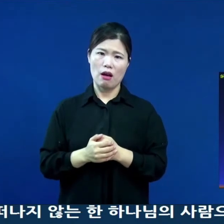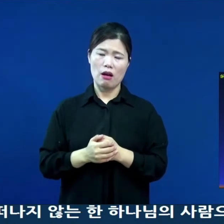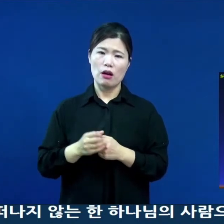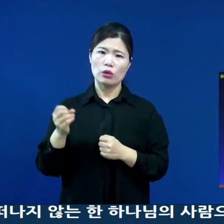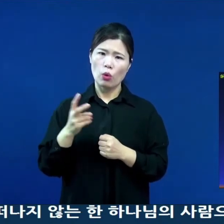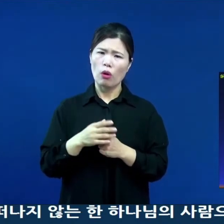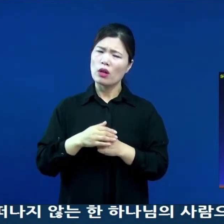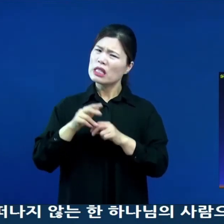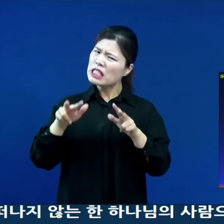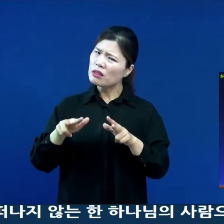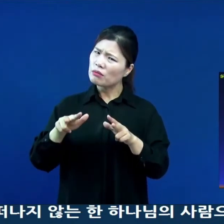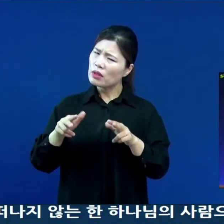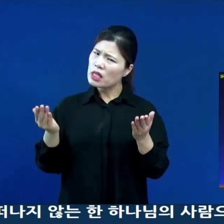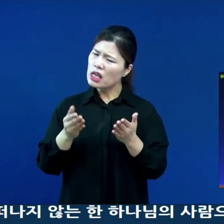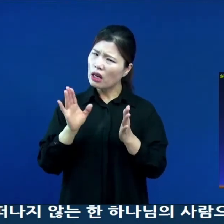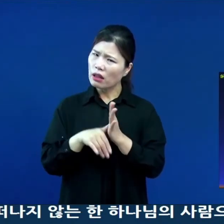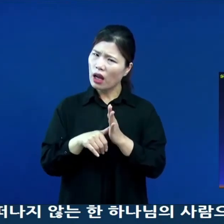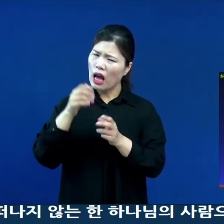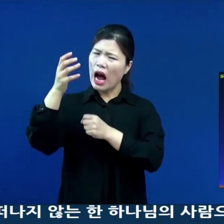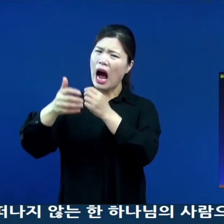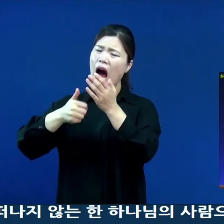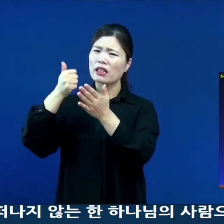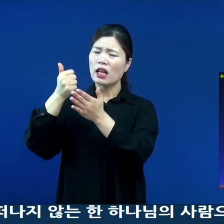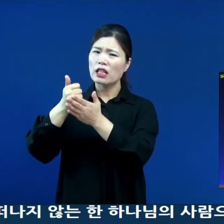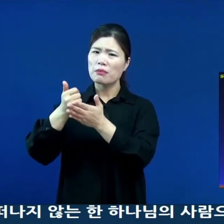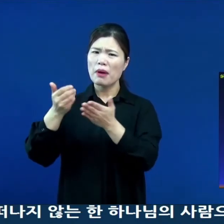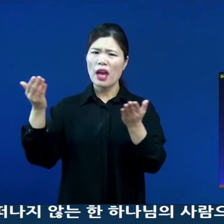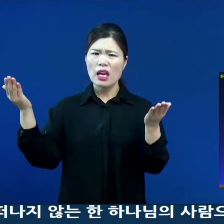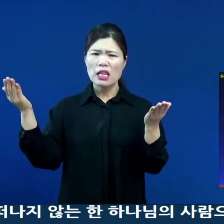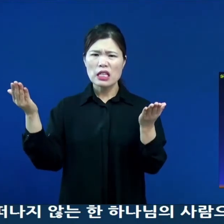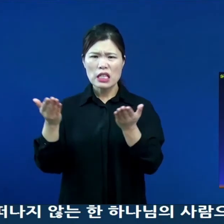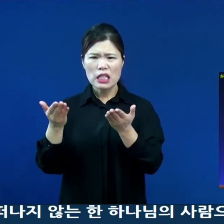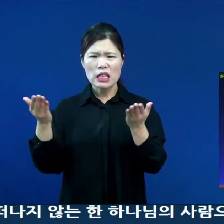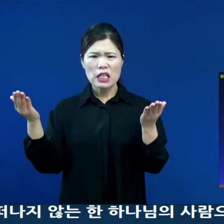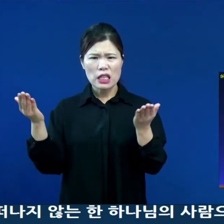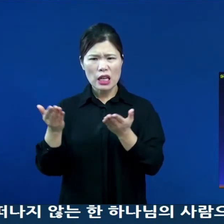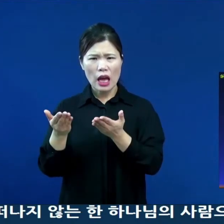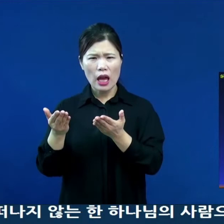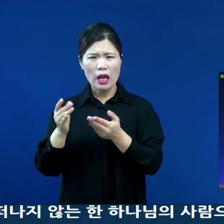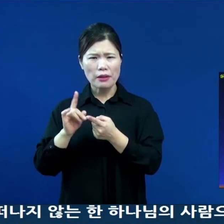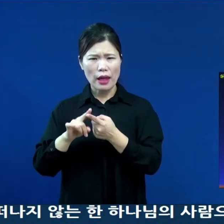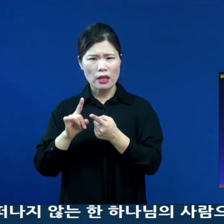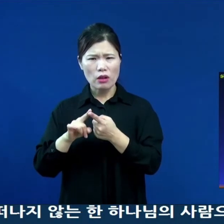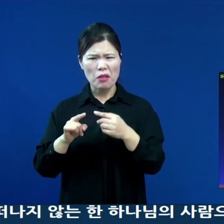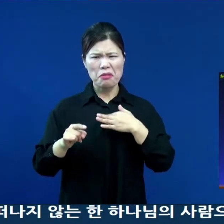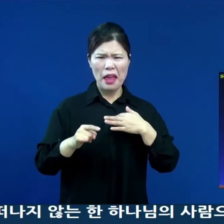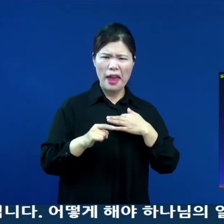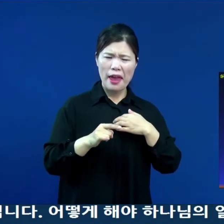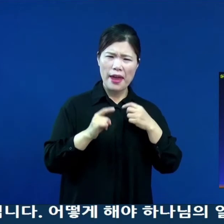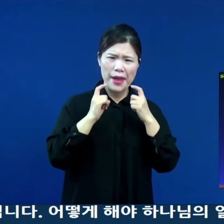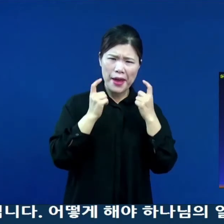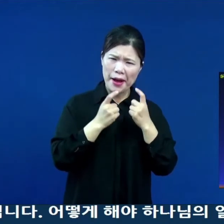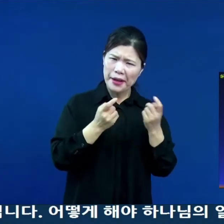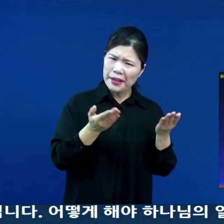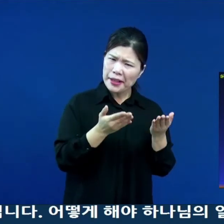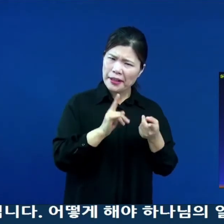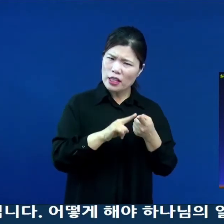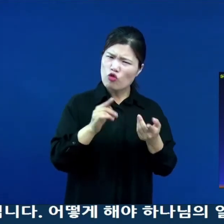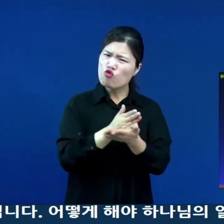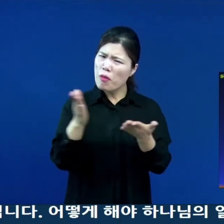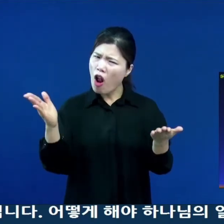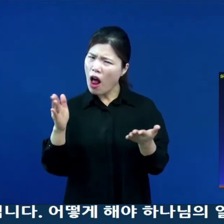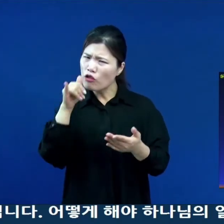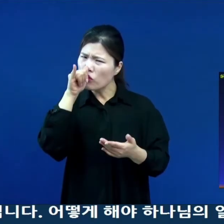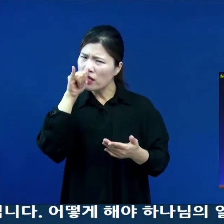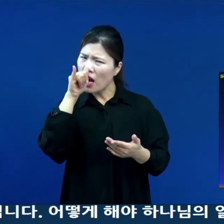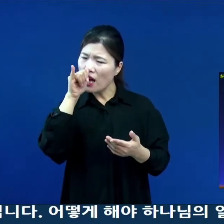어떻게 구별하고 정말 하나님이 원하는 뜻 그 일만 하고 살 수 있겠습니까? 이거 우리의 질문 아닙니까? 그 질문에